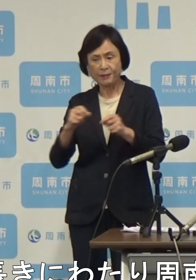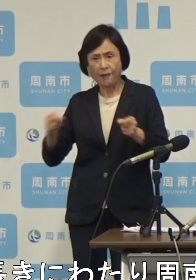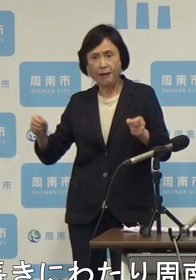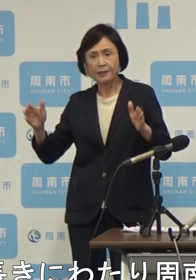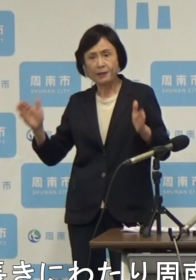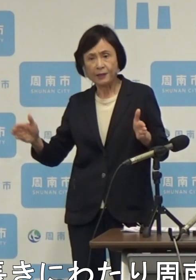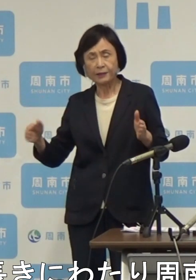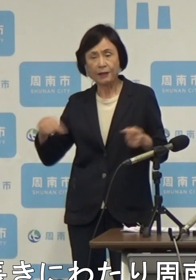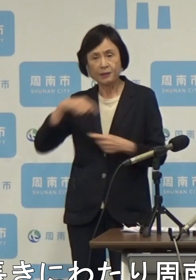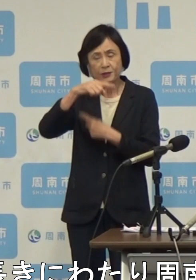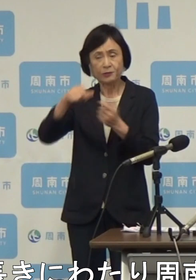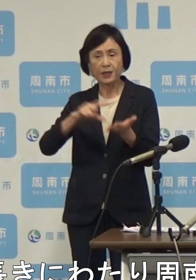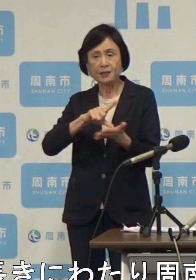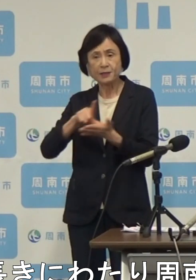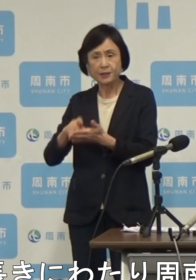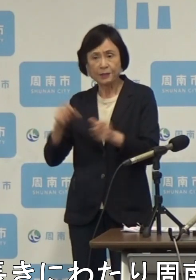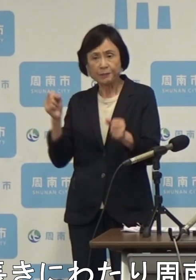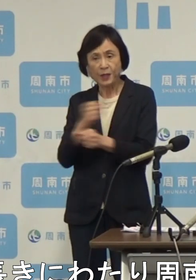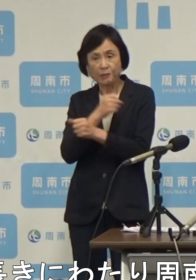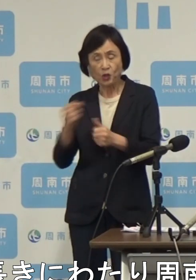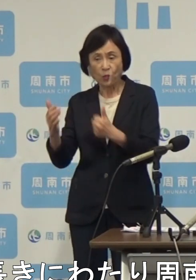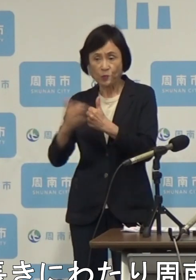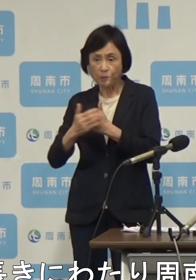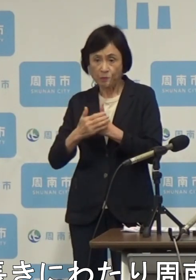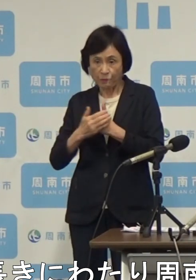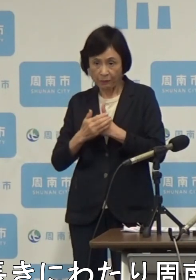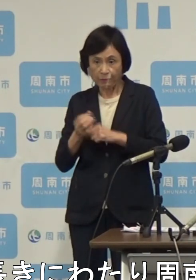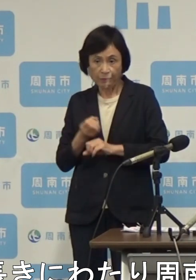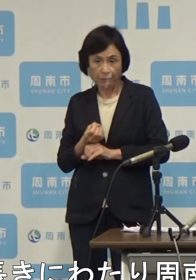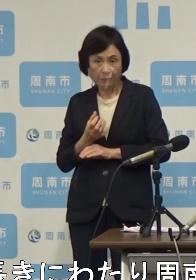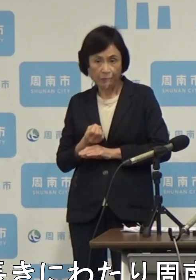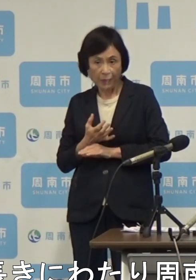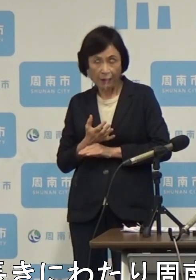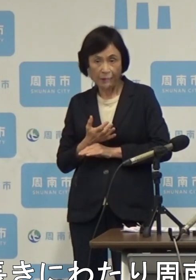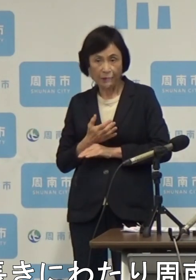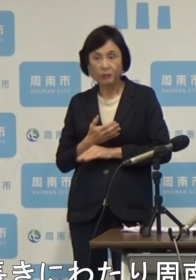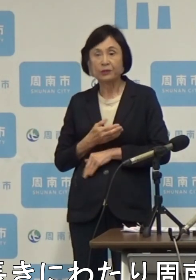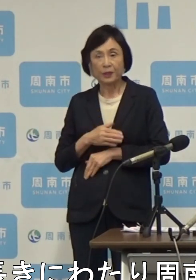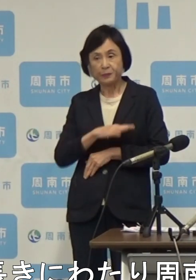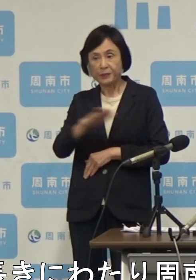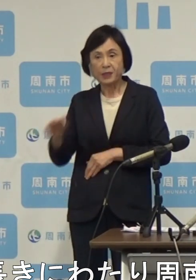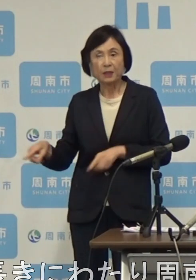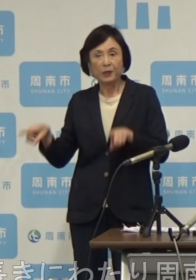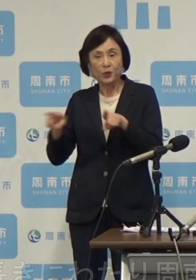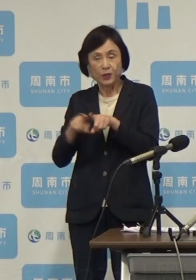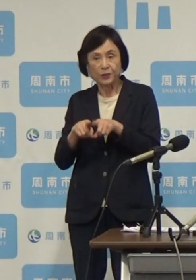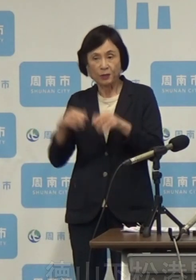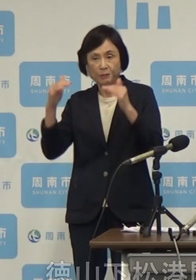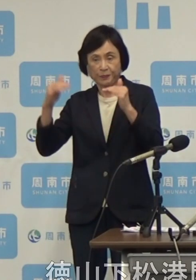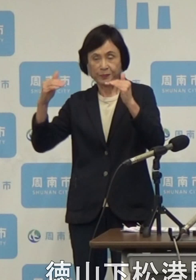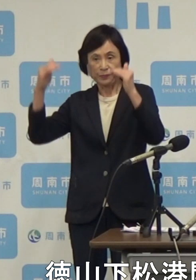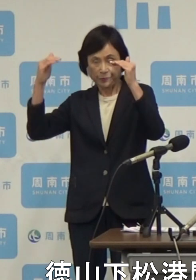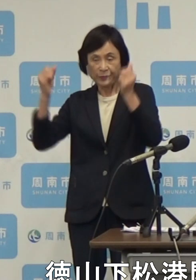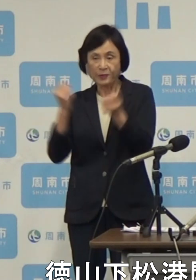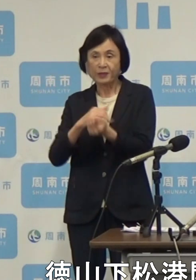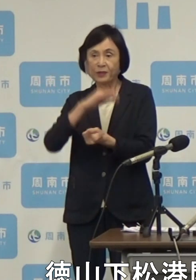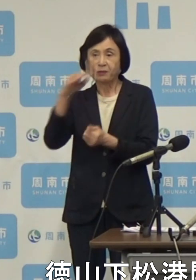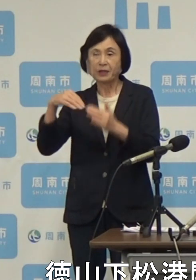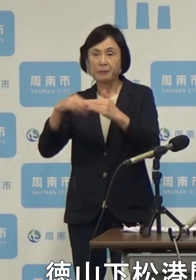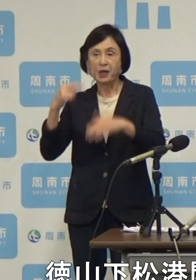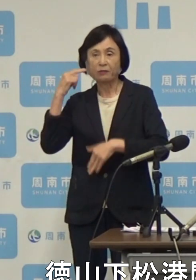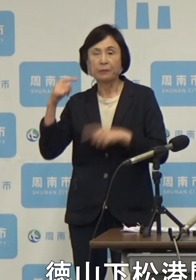り周南地域の産業を支える宝として、皆様と一緒に成長してきた徳山下松